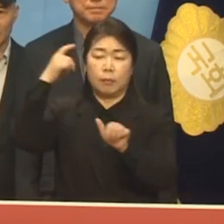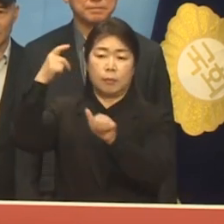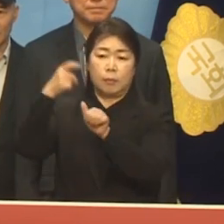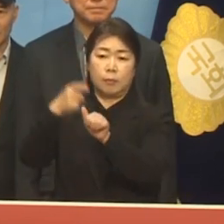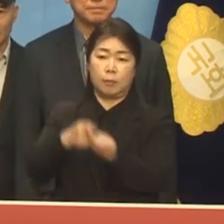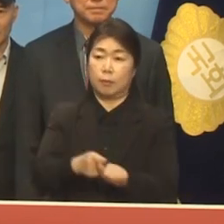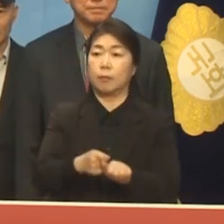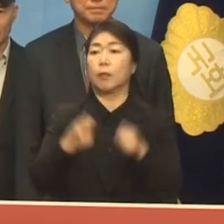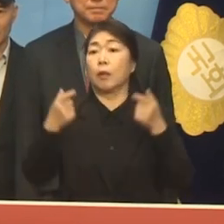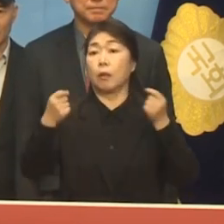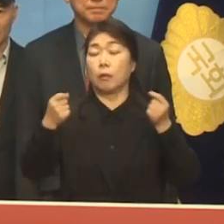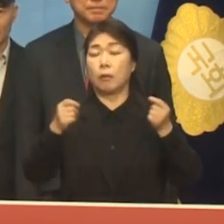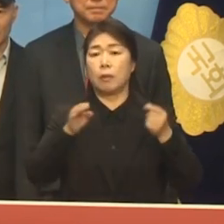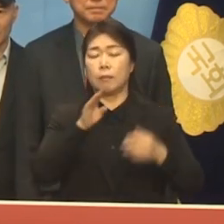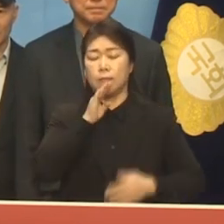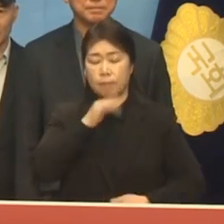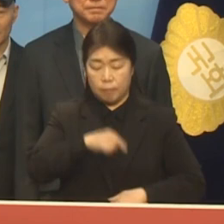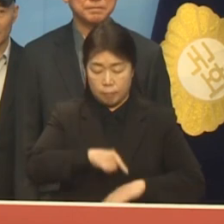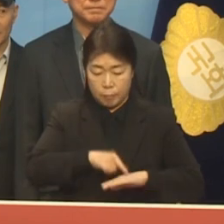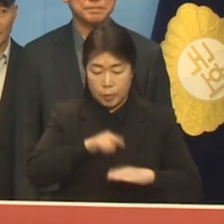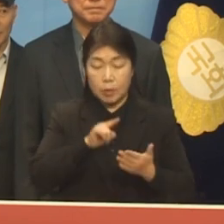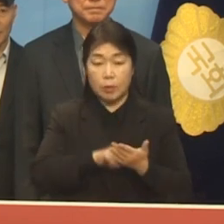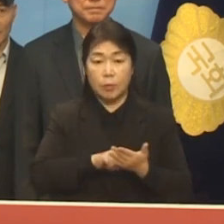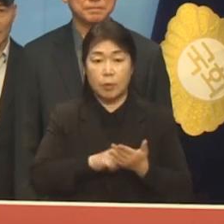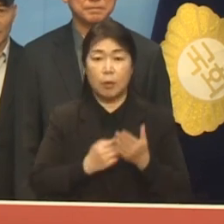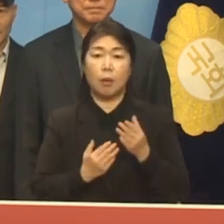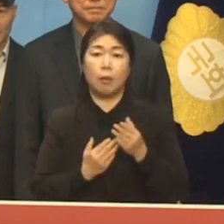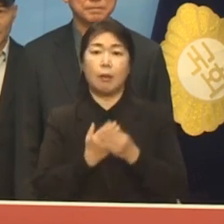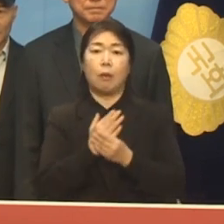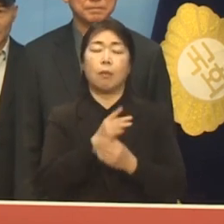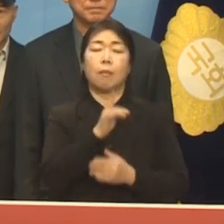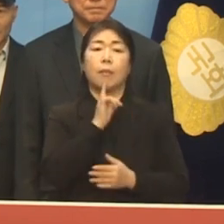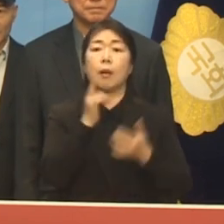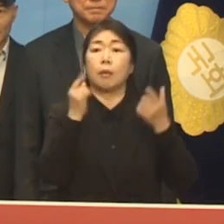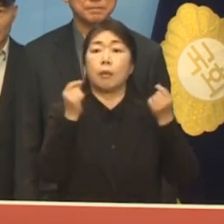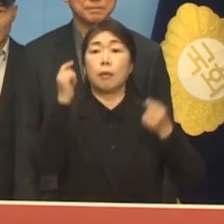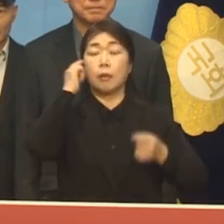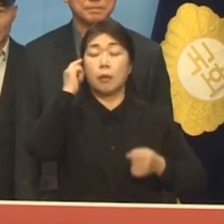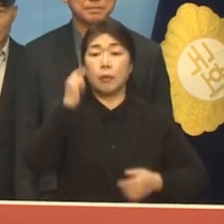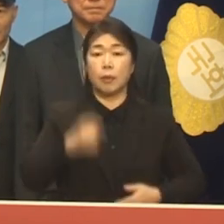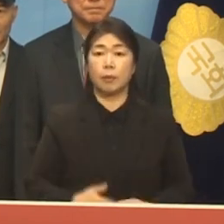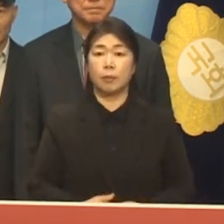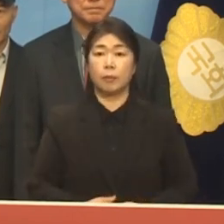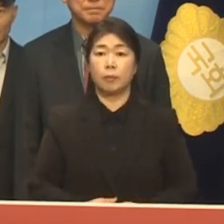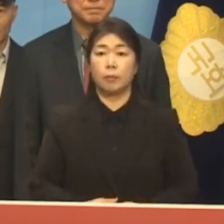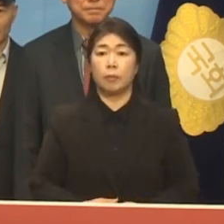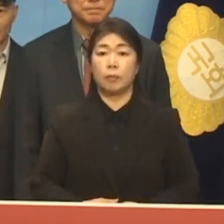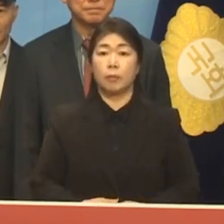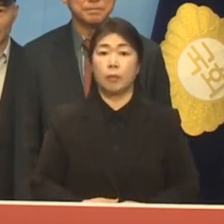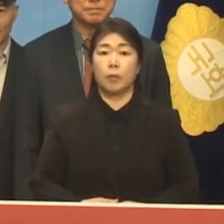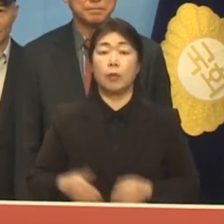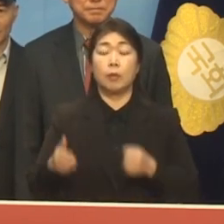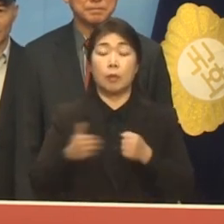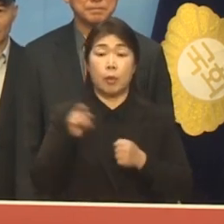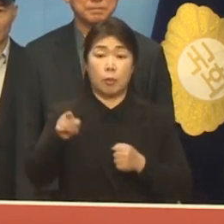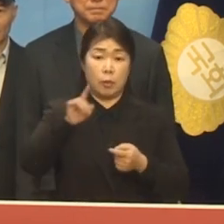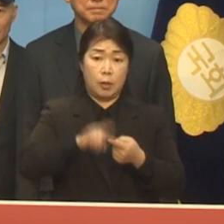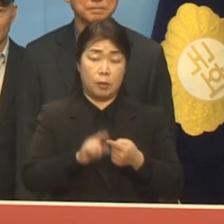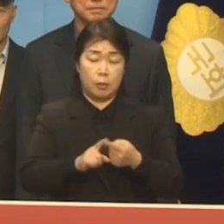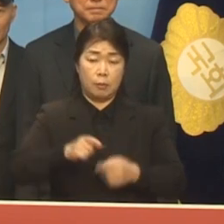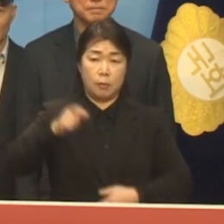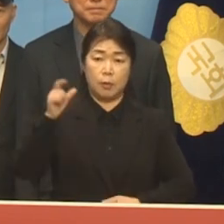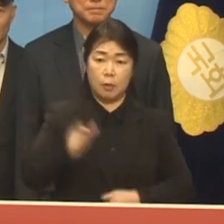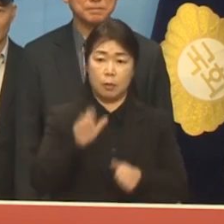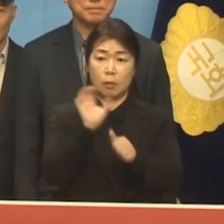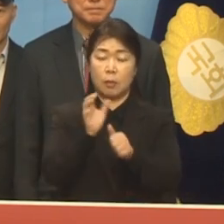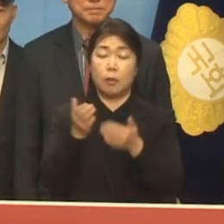있는 진심에서 우러나오는 말이 아닌가 생각을 합니다. 이런 점에서 강력하게 규탄하고